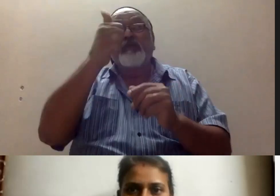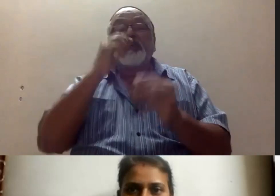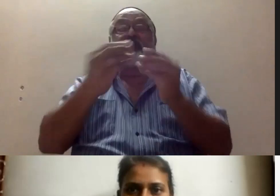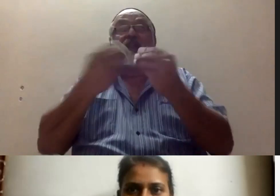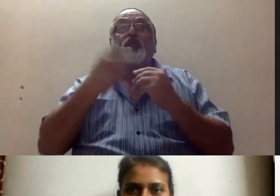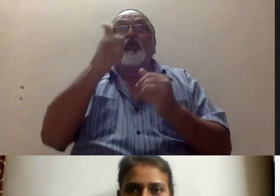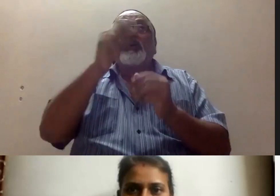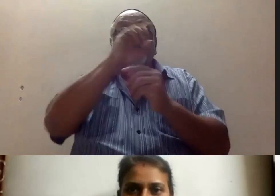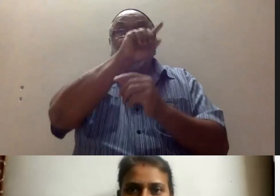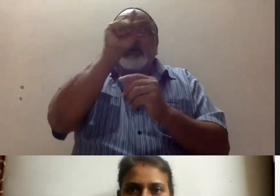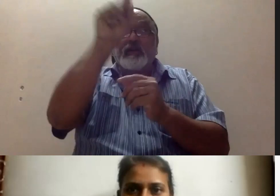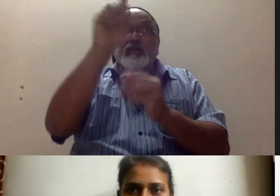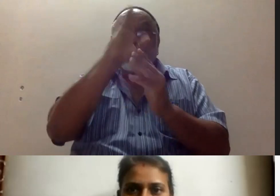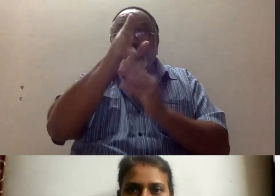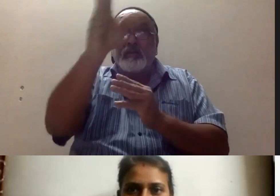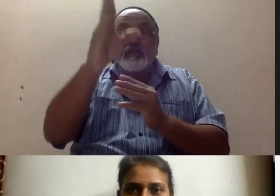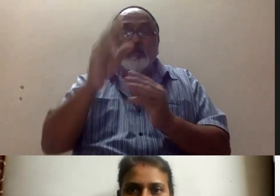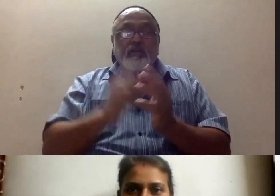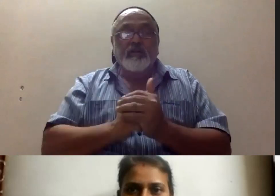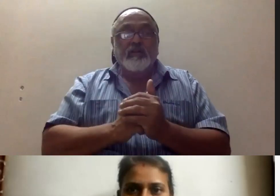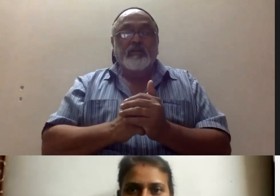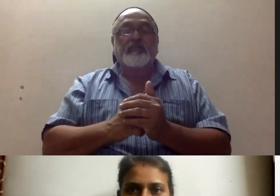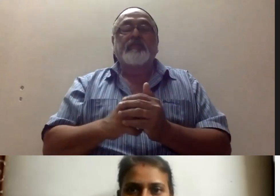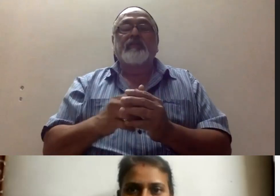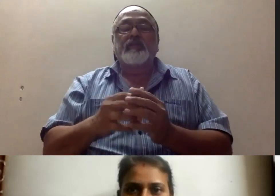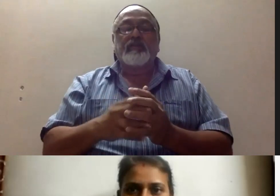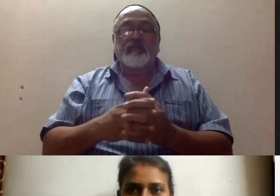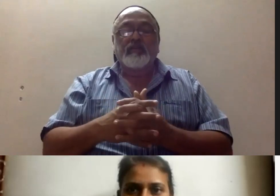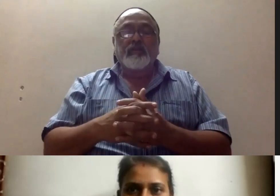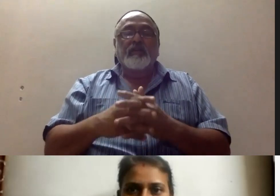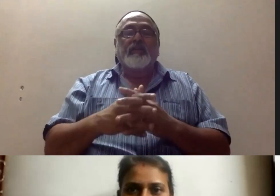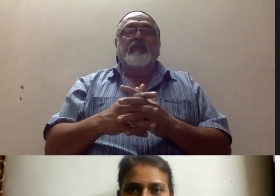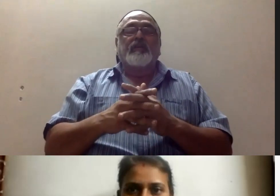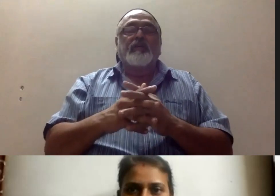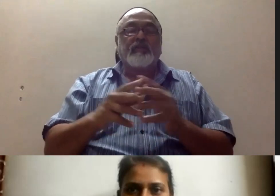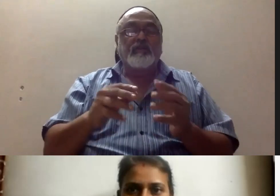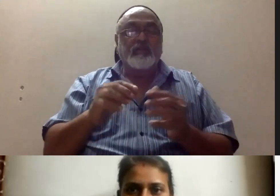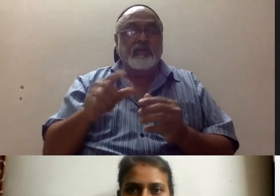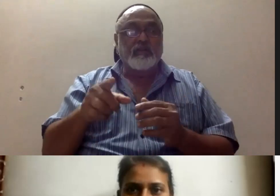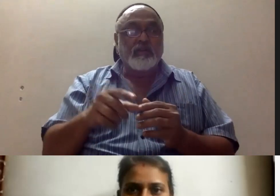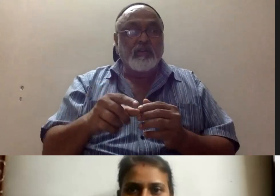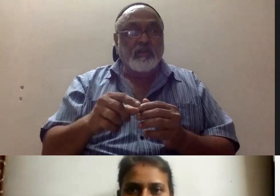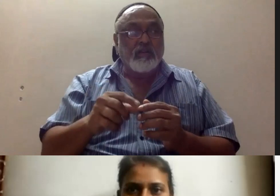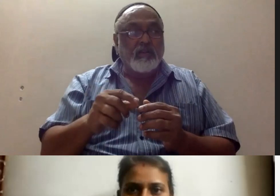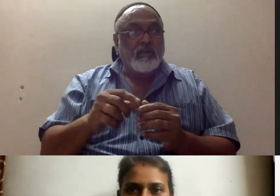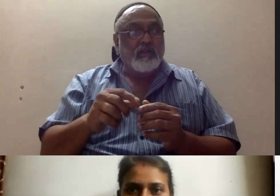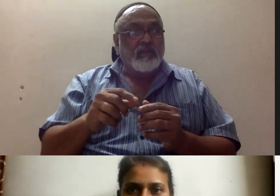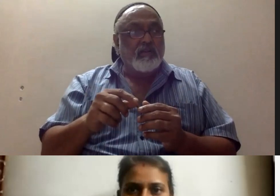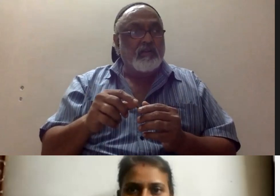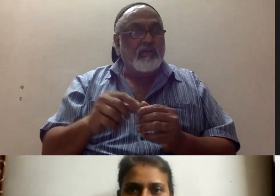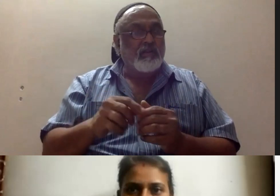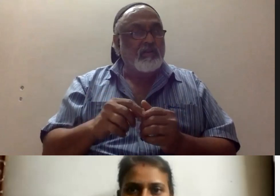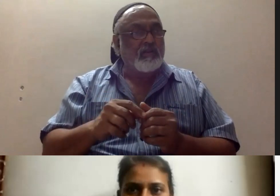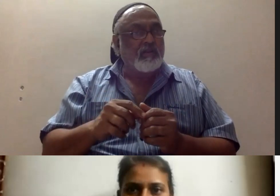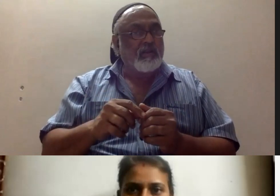रामधारी सिंह दिनकर की कविता से एक बात कहूंगा, सेनानी करो प्राण अभय, भावी इतिहास तुम्हारा है, ये नखत आभा